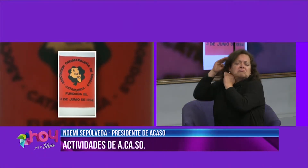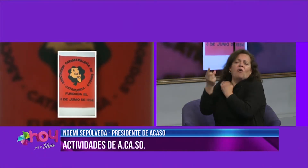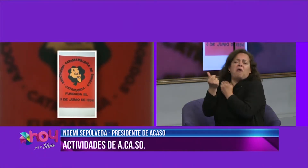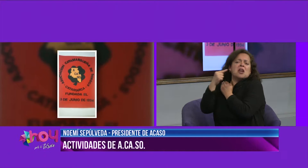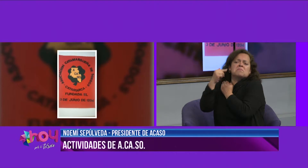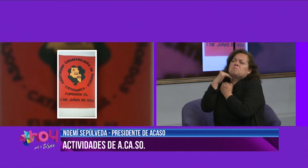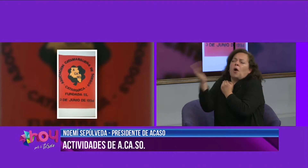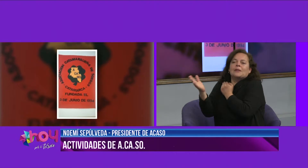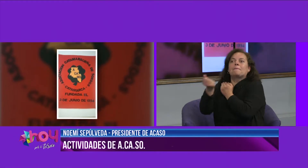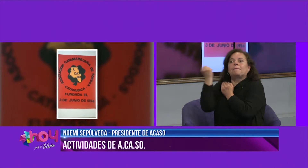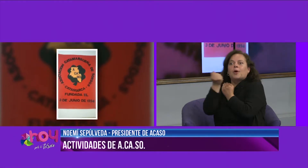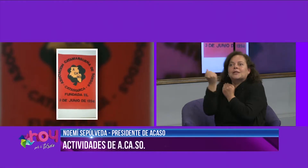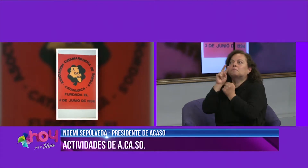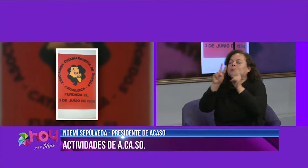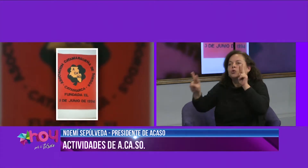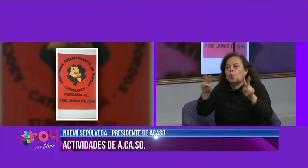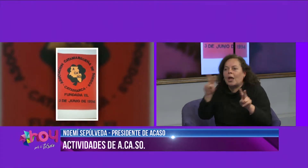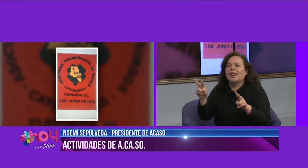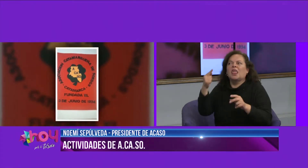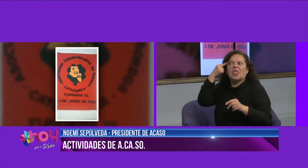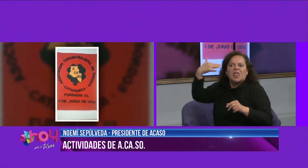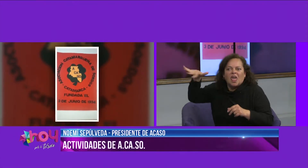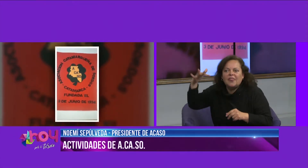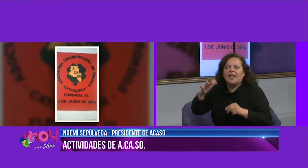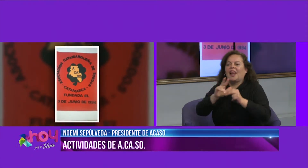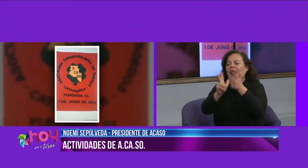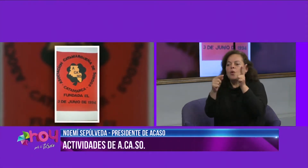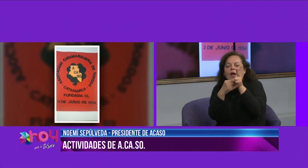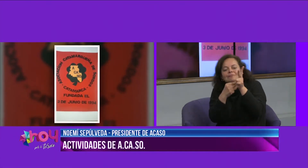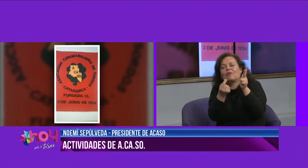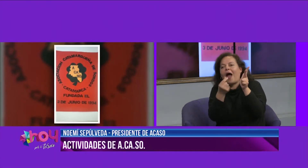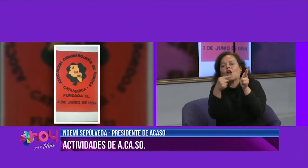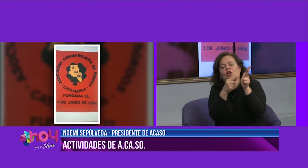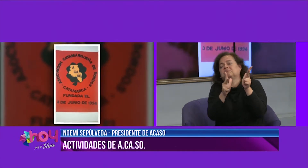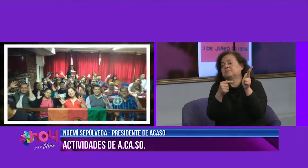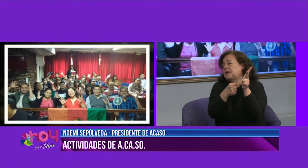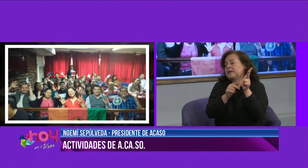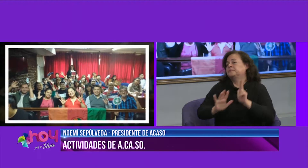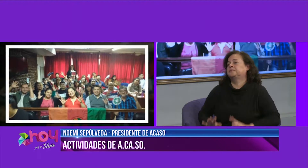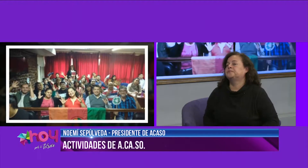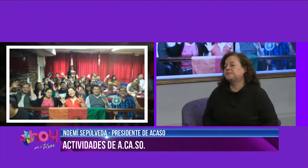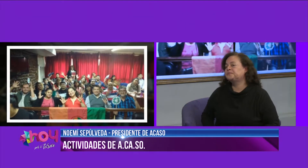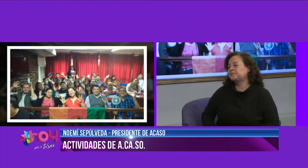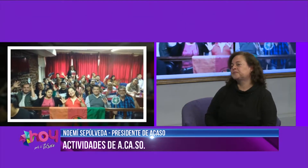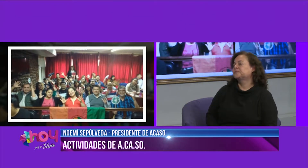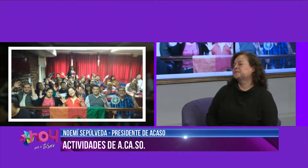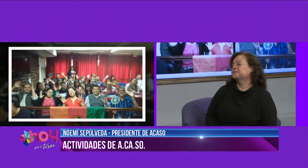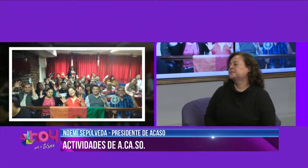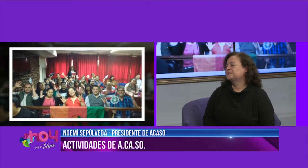un problema auditivo. Eso a nosotros no nos importa. A nosotros nos importa que nosotros desarrollamos nuestras capacidades a través de lo visual y para esto nos sirve la lengua